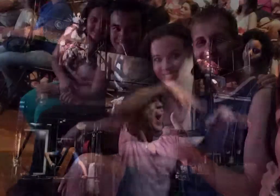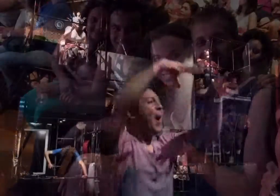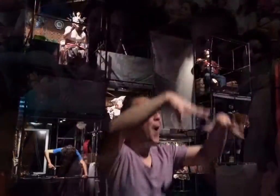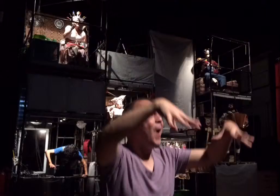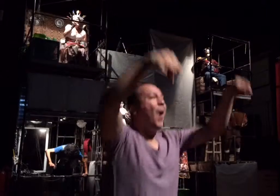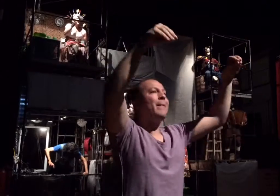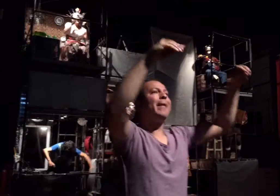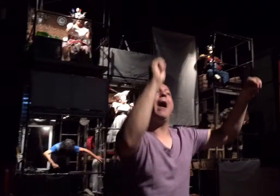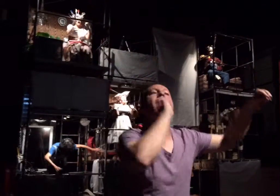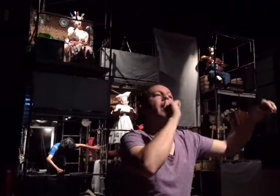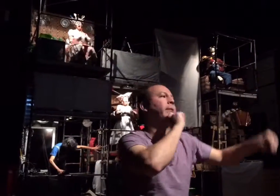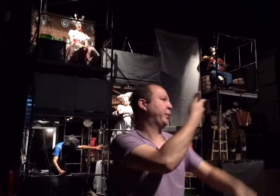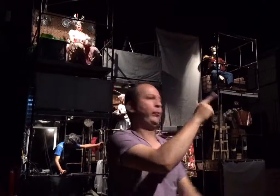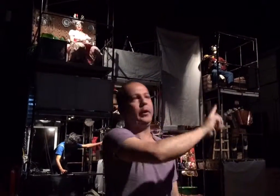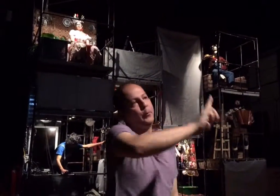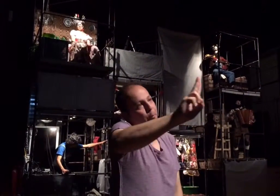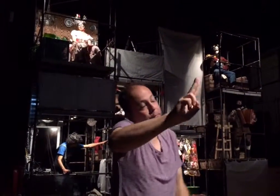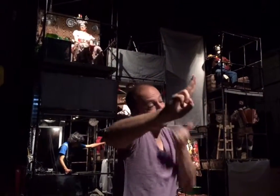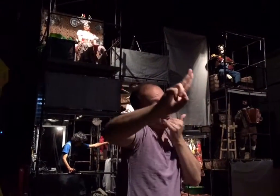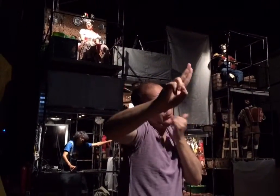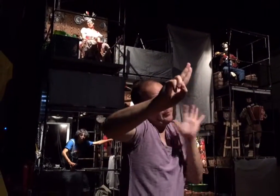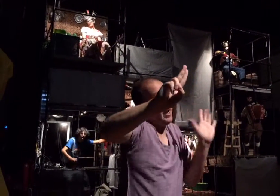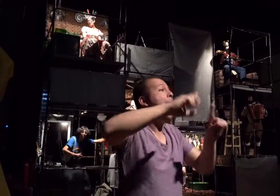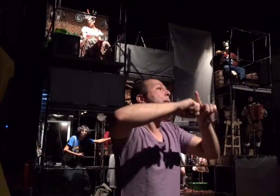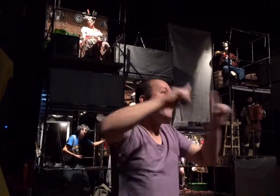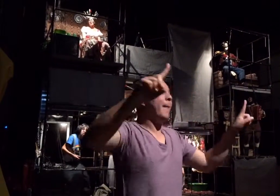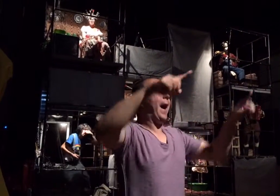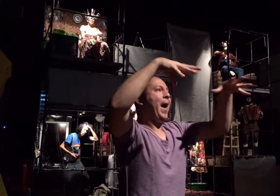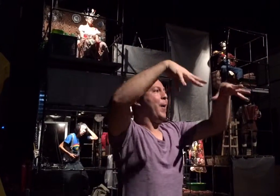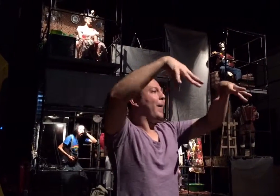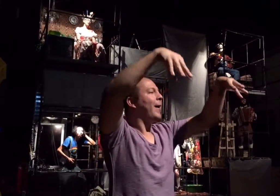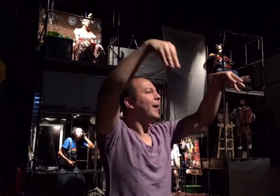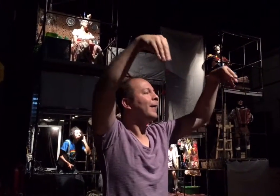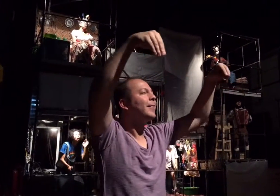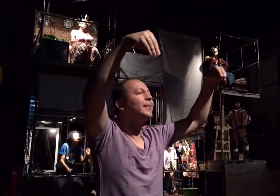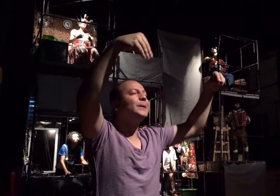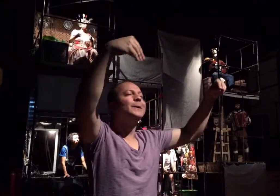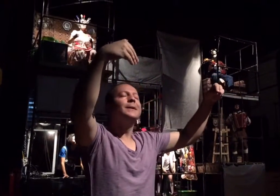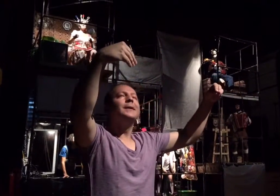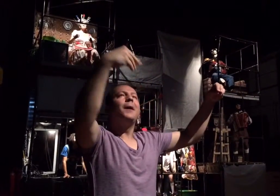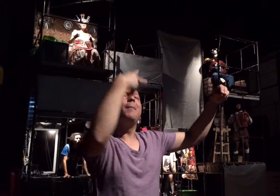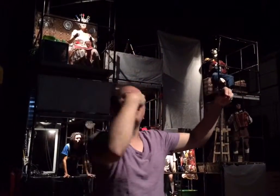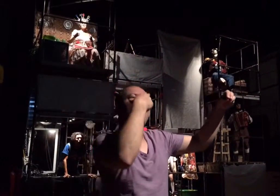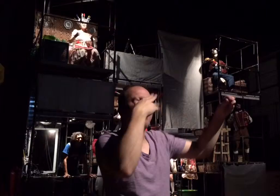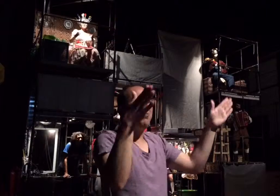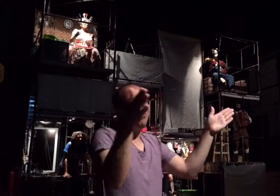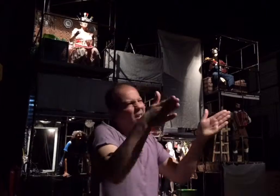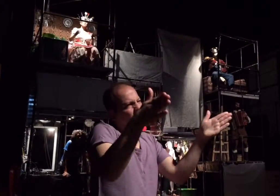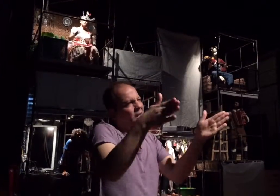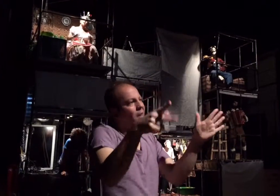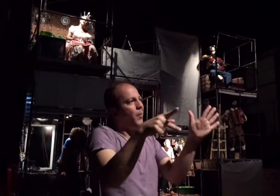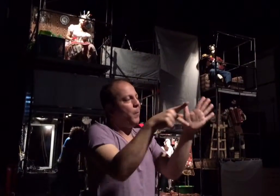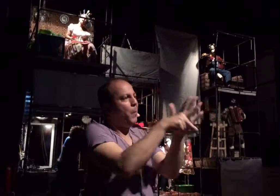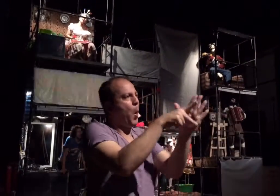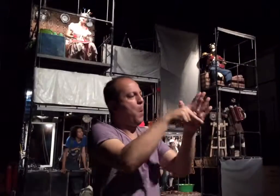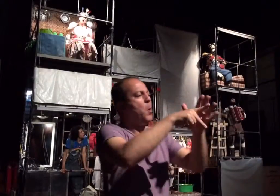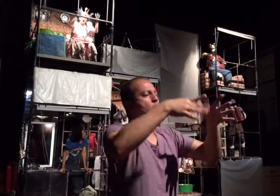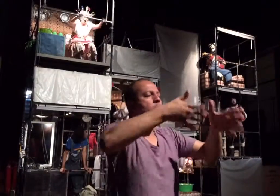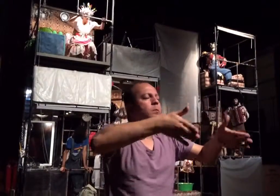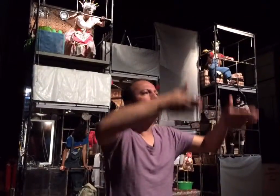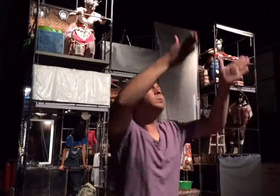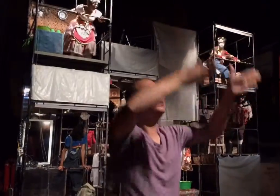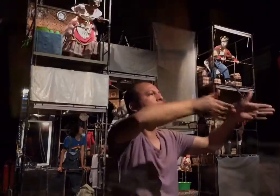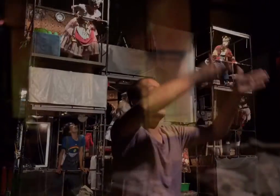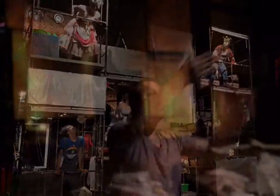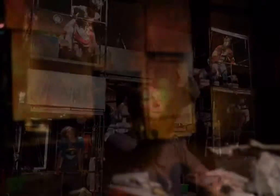Ainda sem nome! Trata-se de um rei, aparentemente pequeno no centro do mapa, com seis